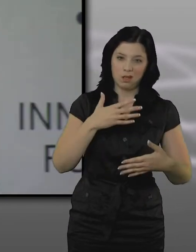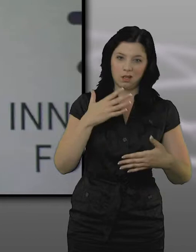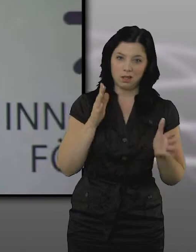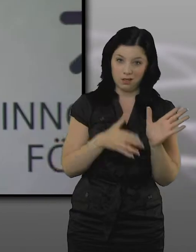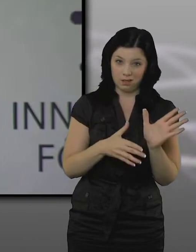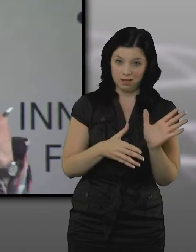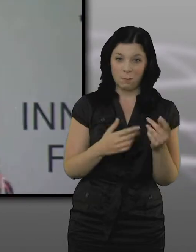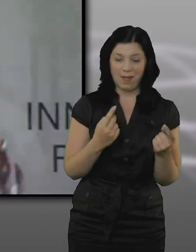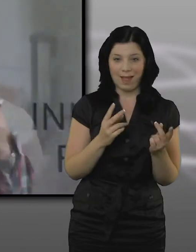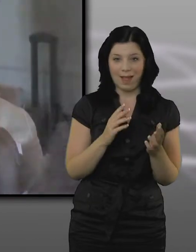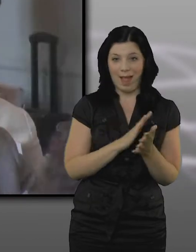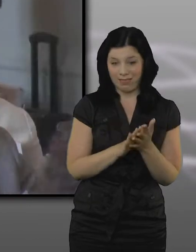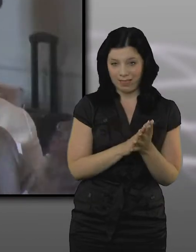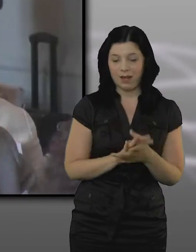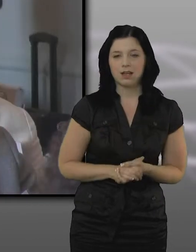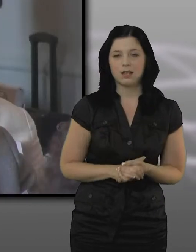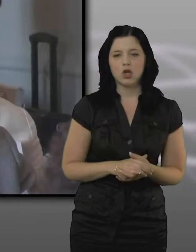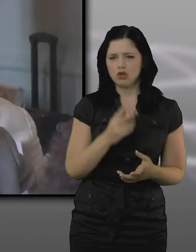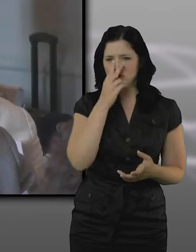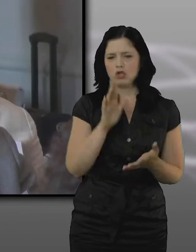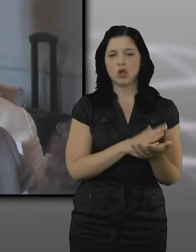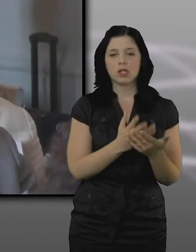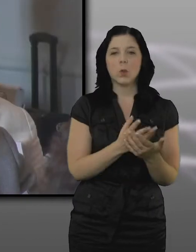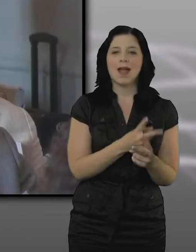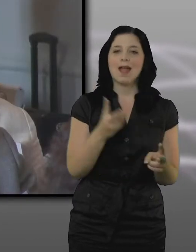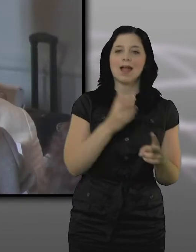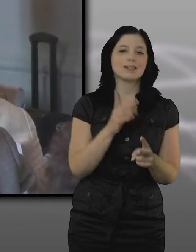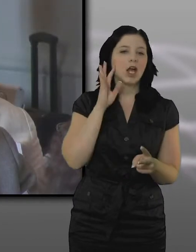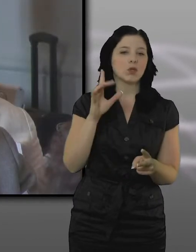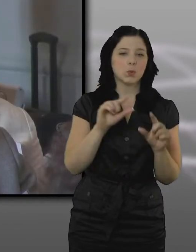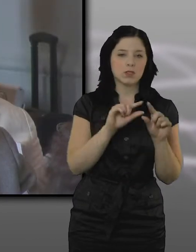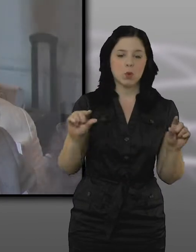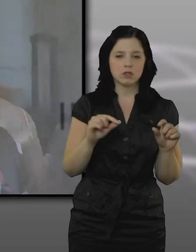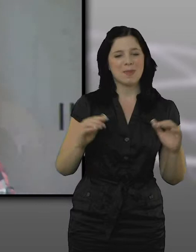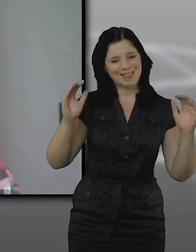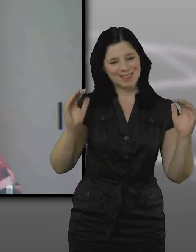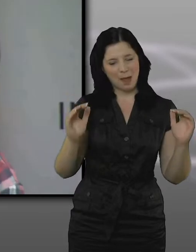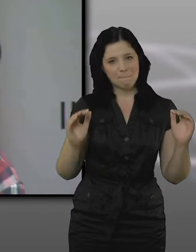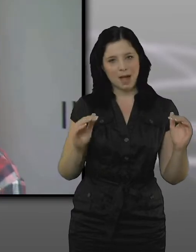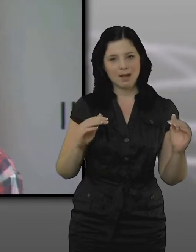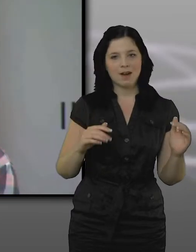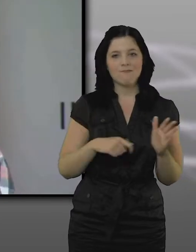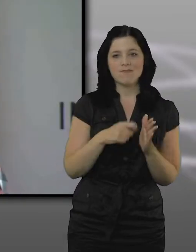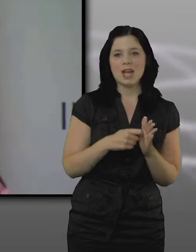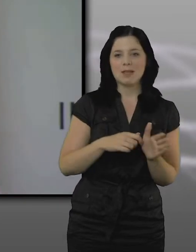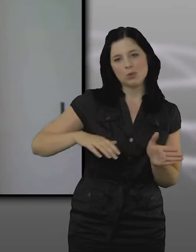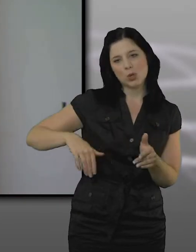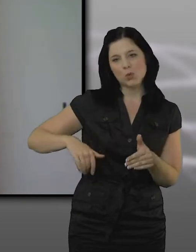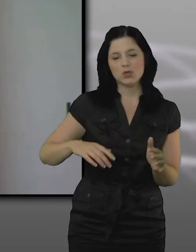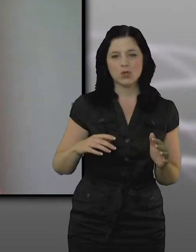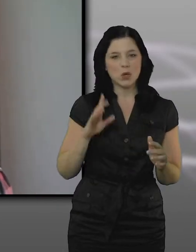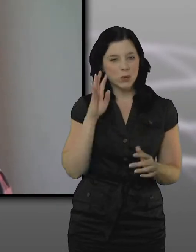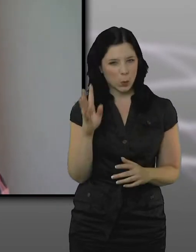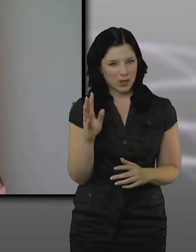Syntolkning, då läggs det ett ljudspår ovanpå som då dämpar filmens eller produktionens ljud lite